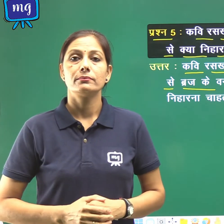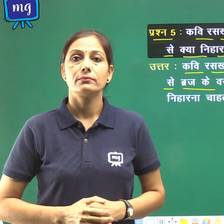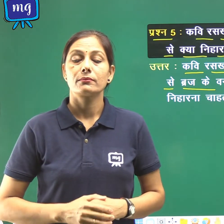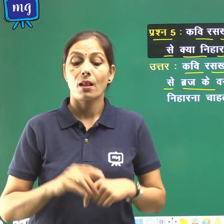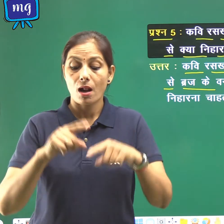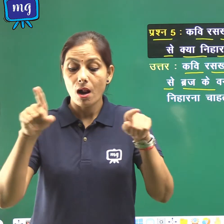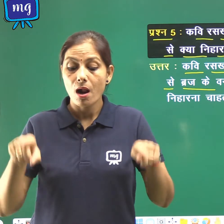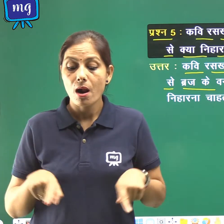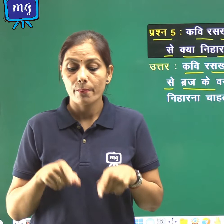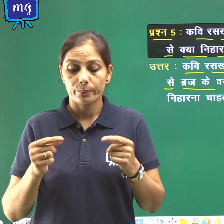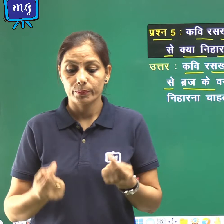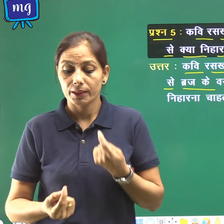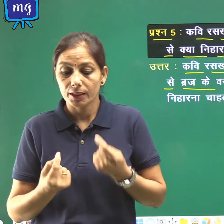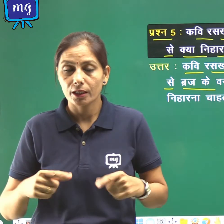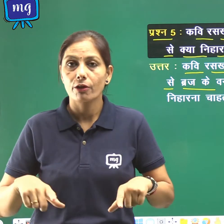बाग